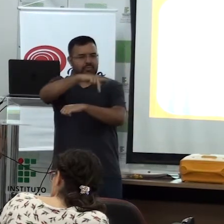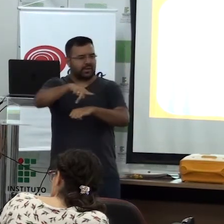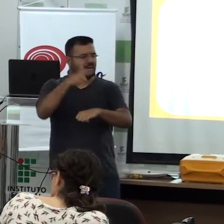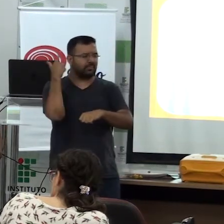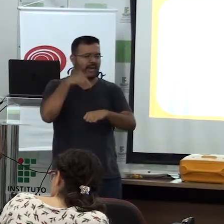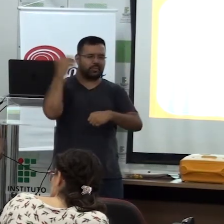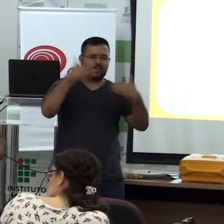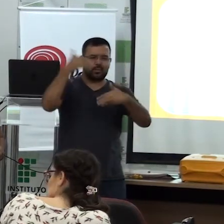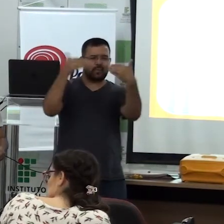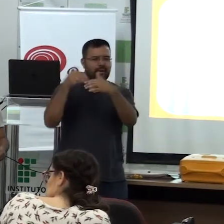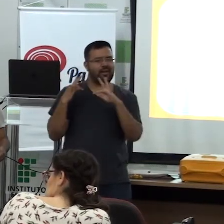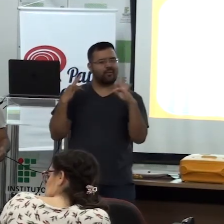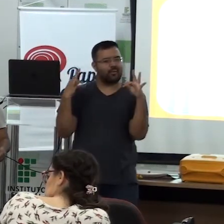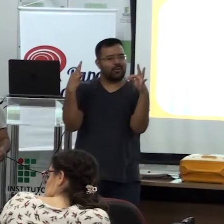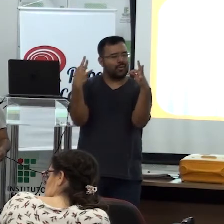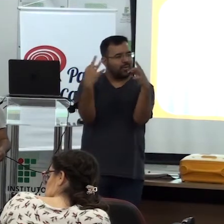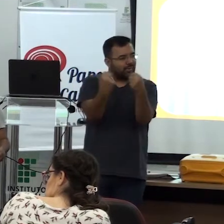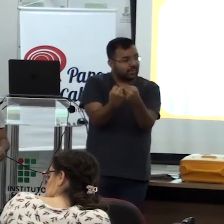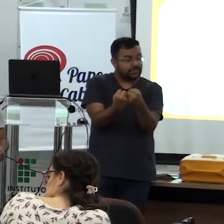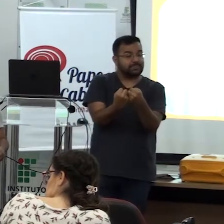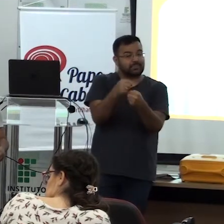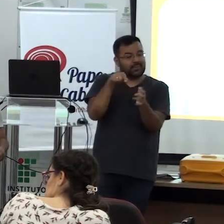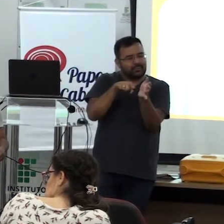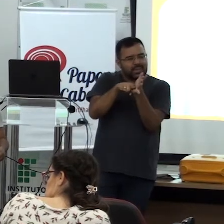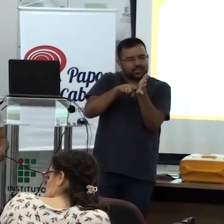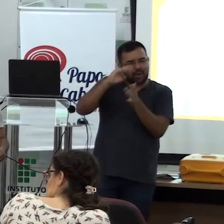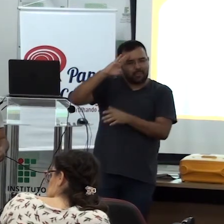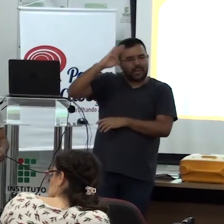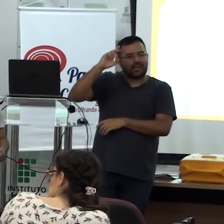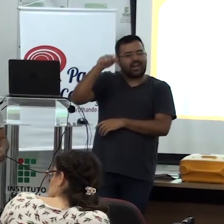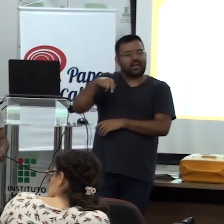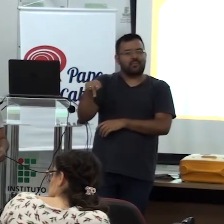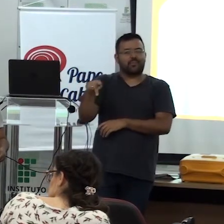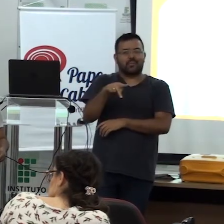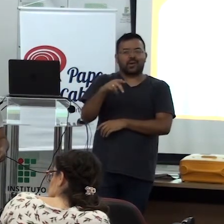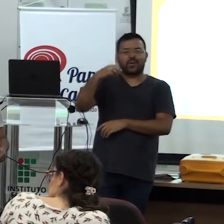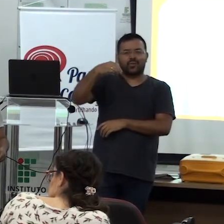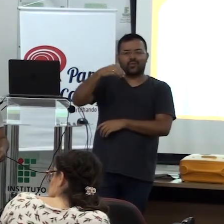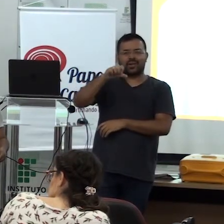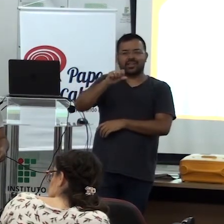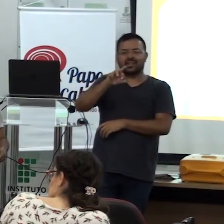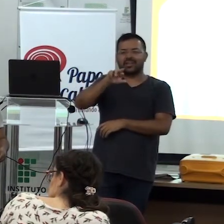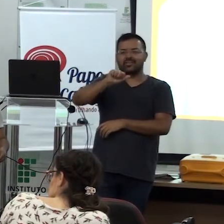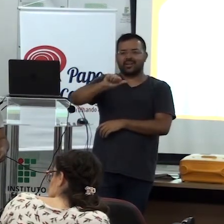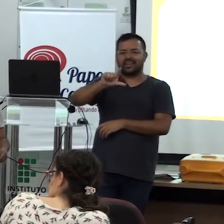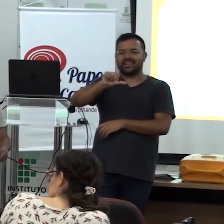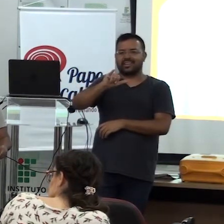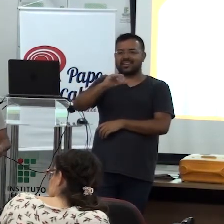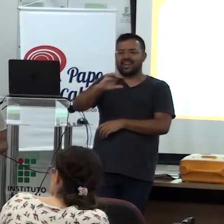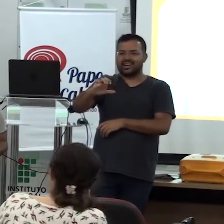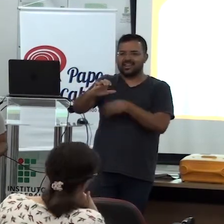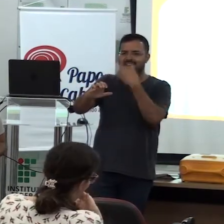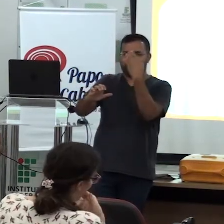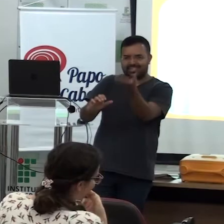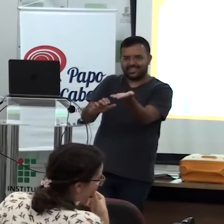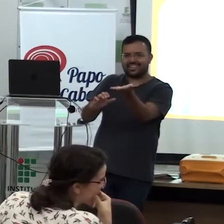eventos internacionais. Então, a nossa pesquisadora do ano é a professora Maria Alice, não é marmelada, é verdade.